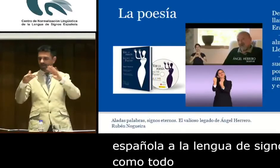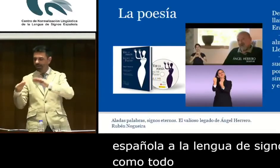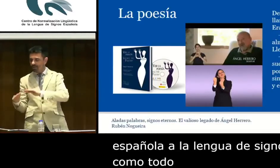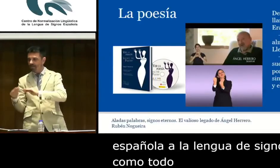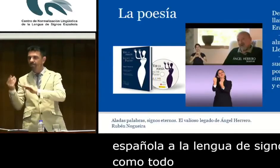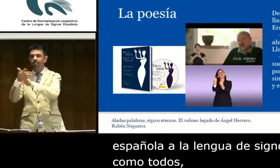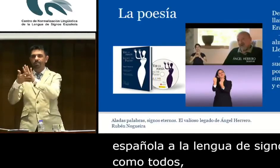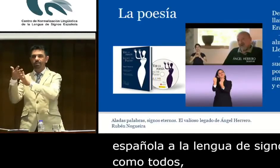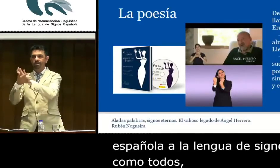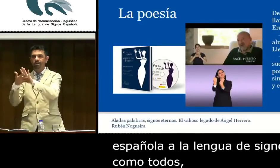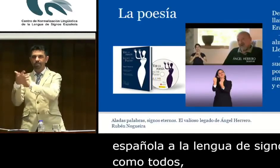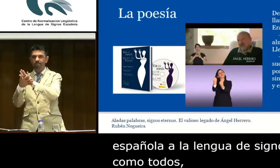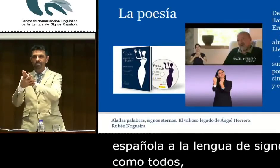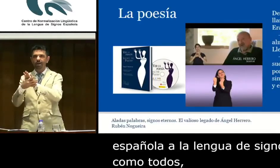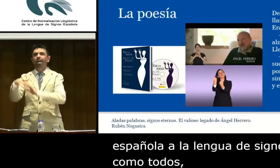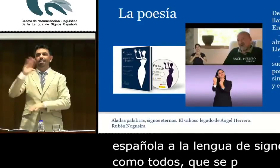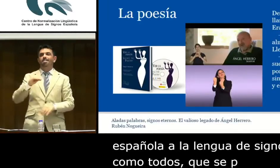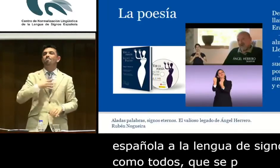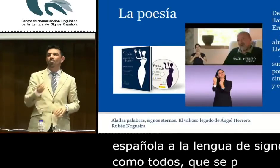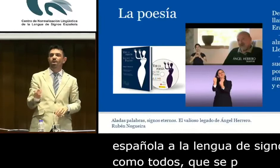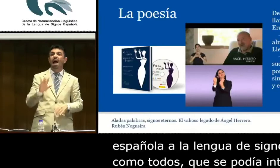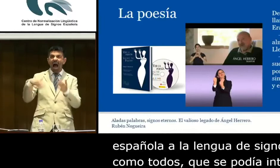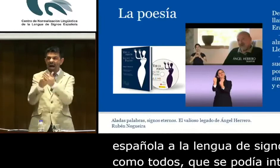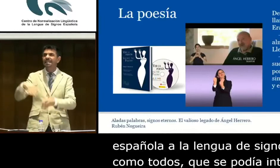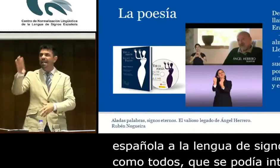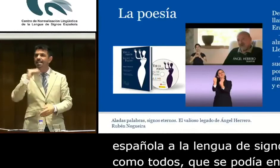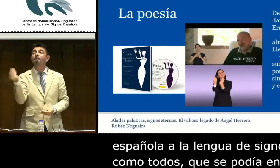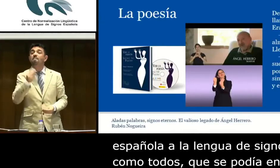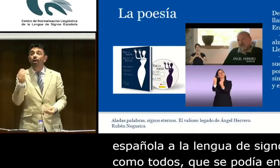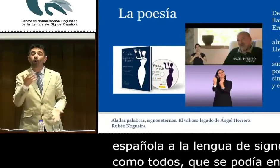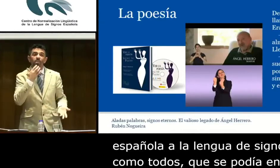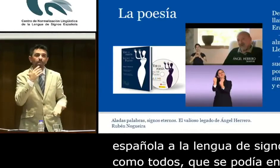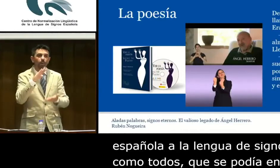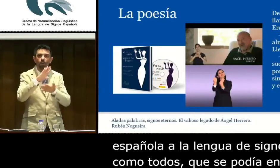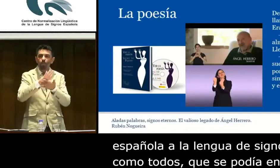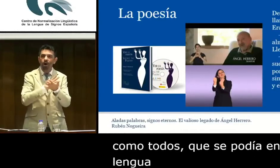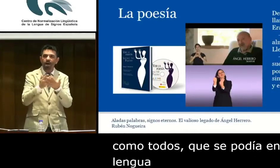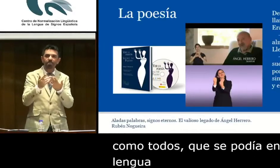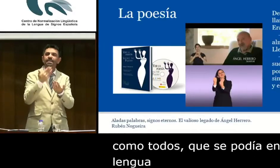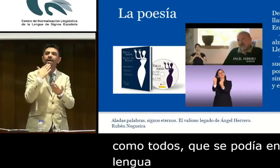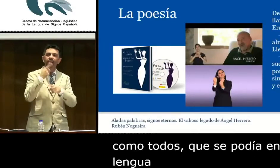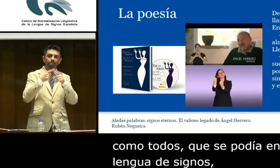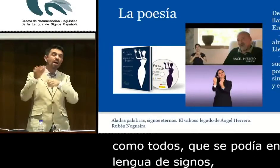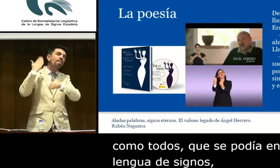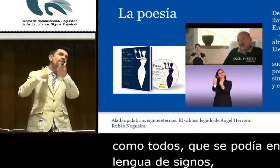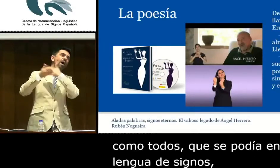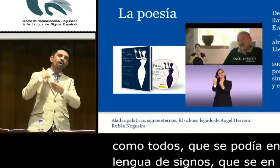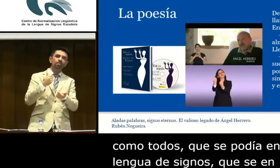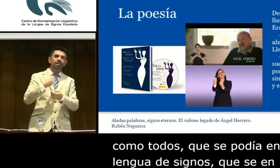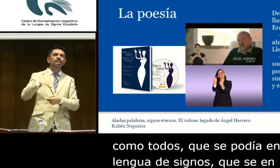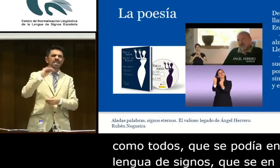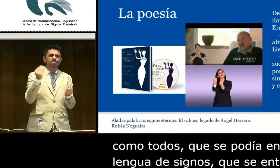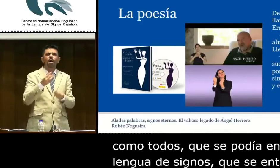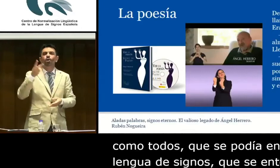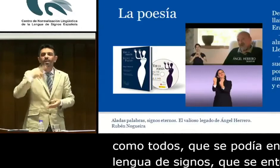que incluso se entendía mejor, los poemillas de la lírica tradicional medieval, a Antonio